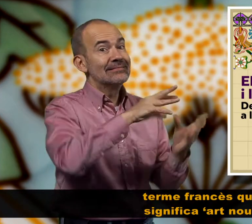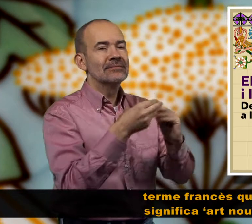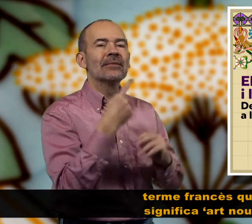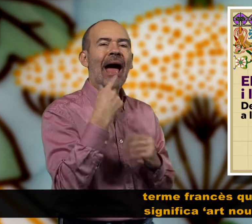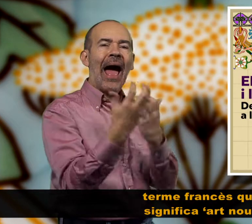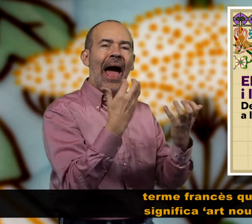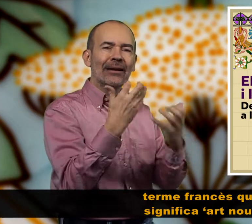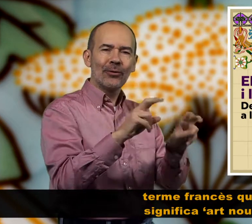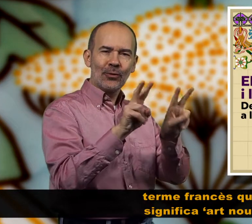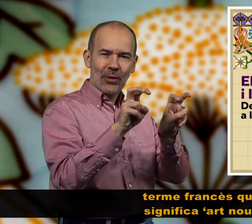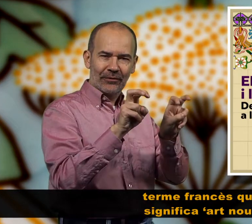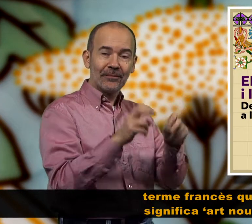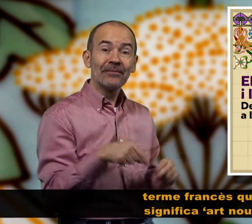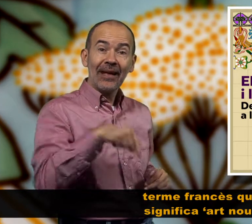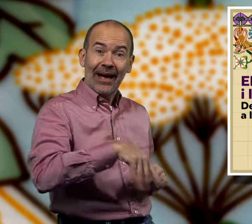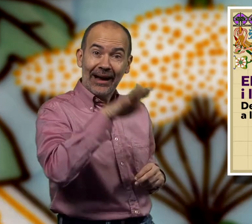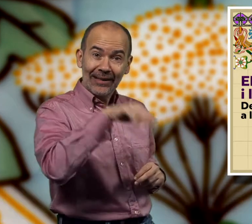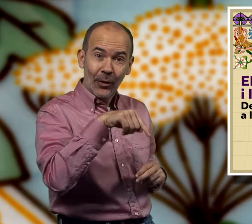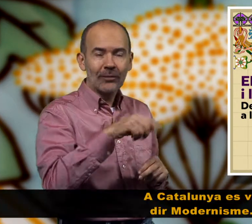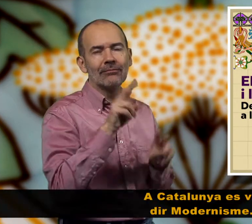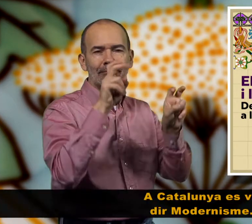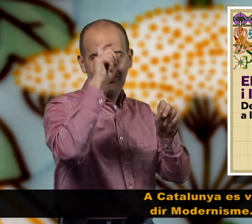A Catalunya es va dir modernisme.